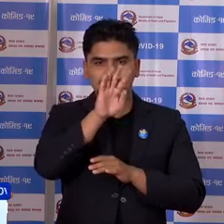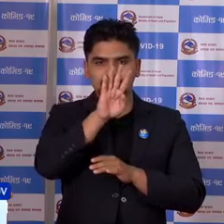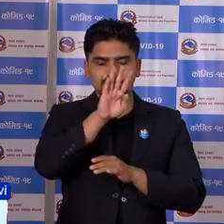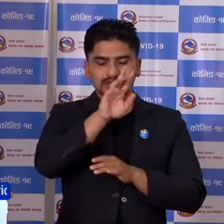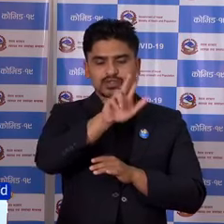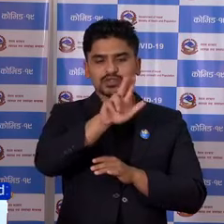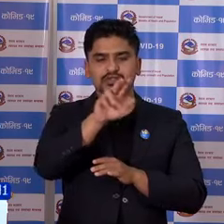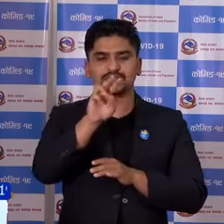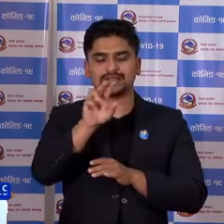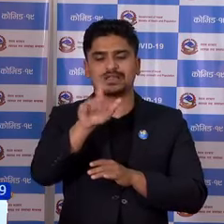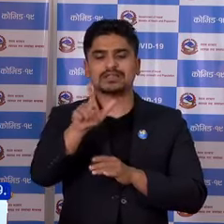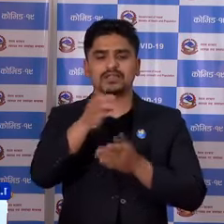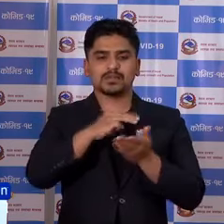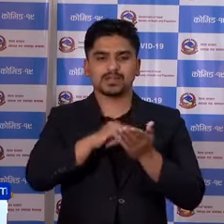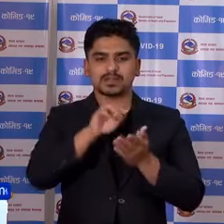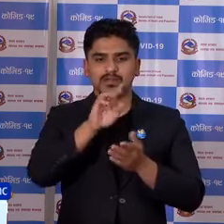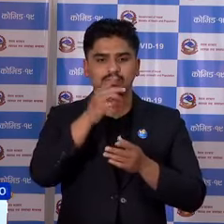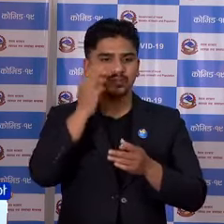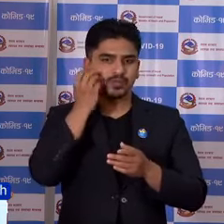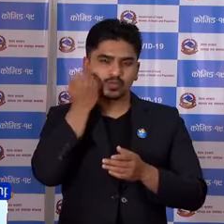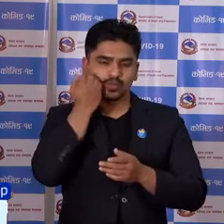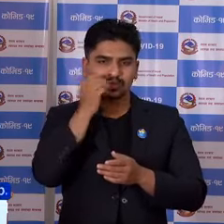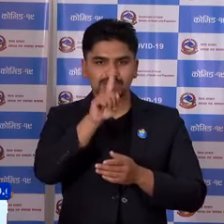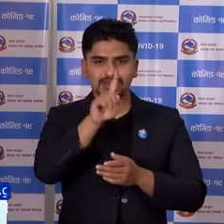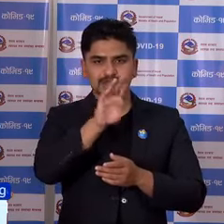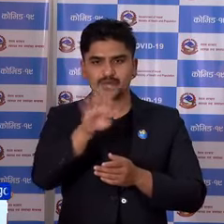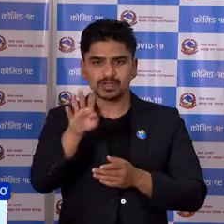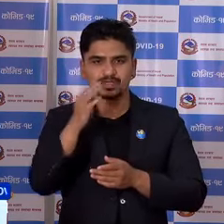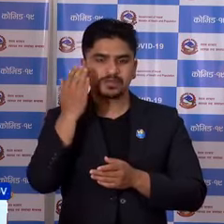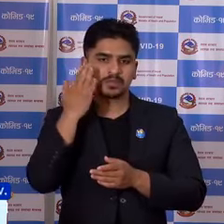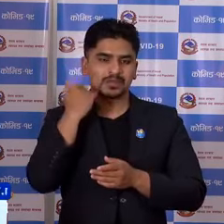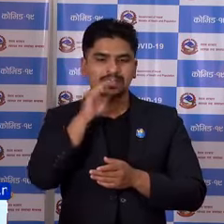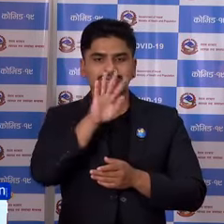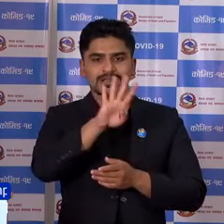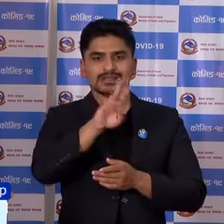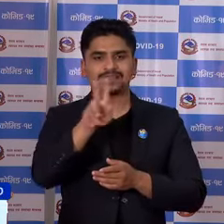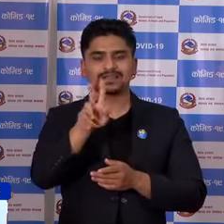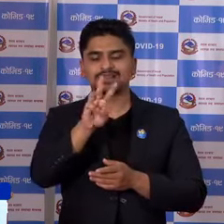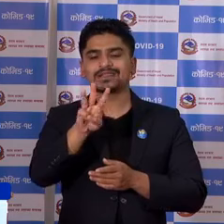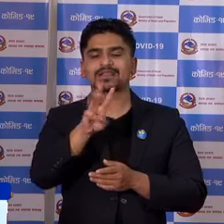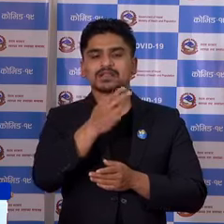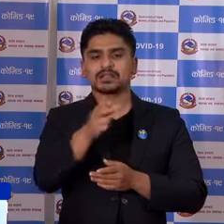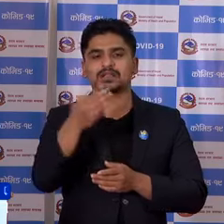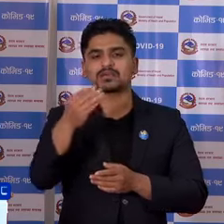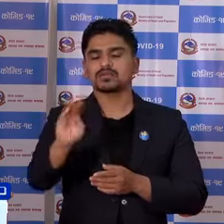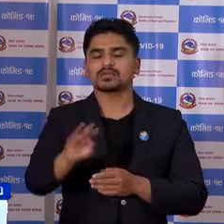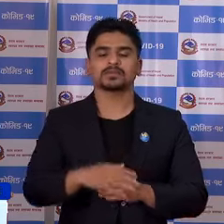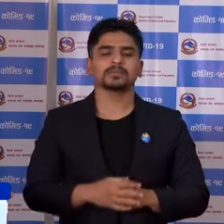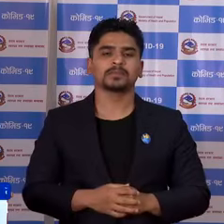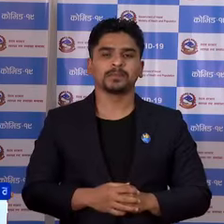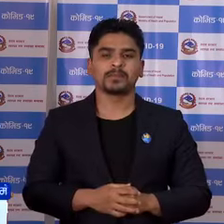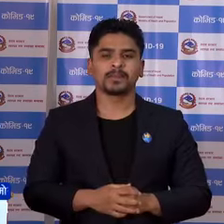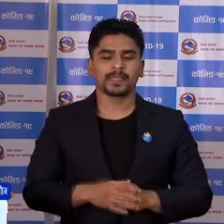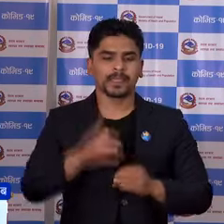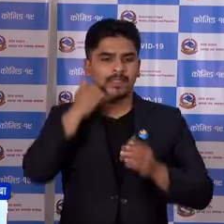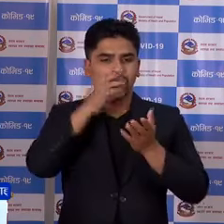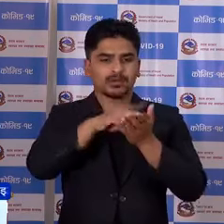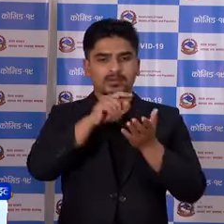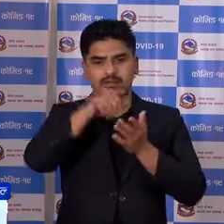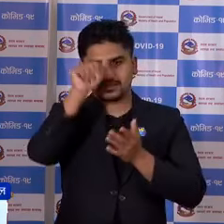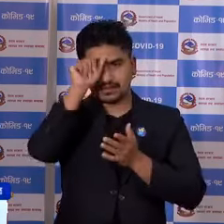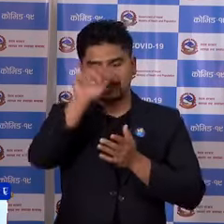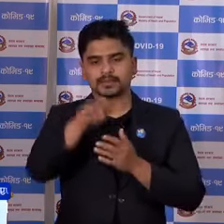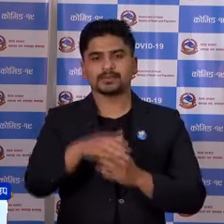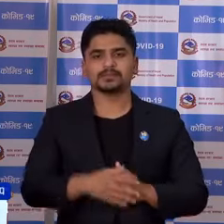187 पुरुषहरू 144 र महिला 43 हुनुहुन्छ। कल सेन्टरको अपडेट